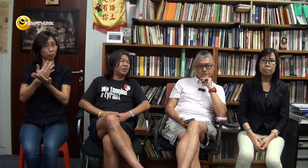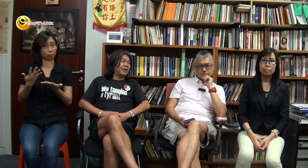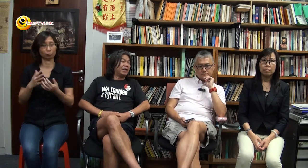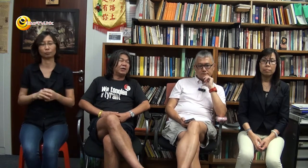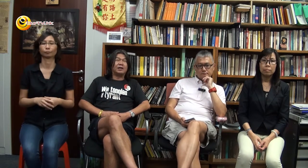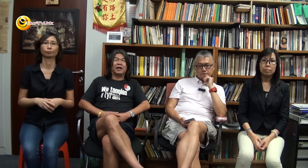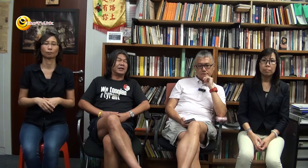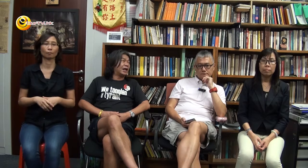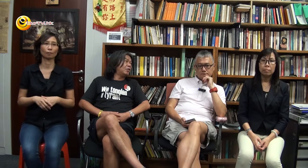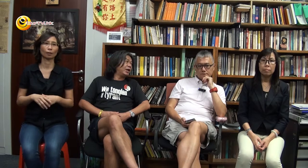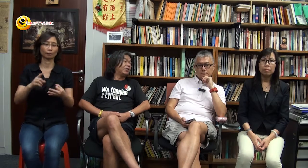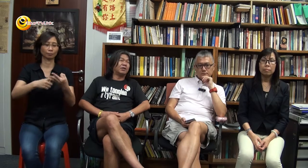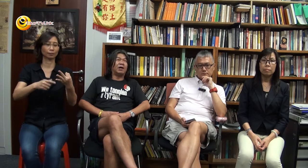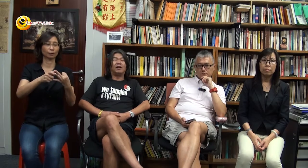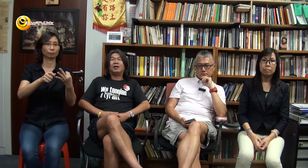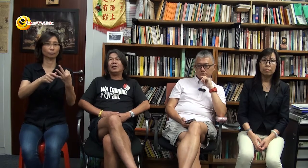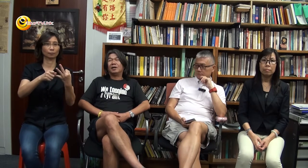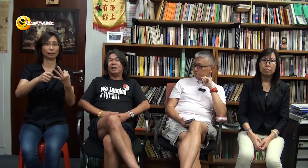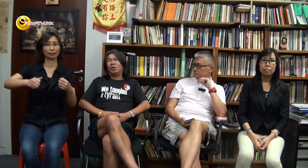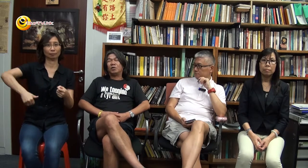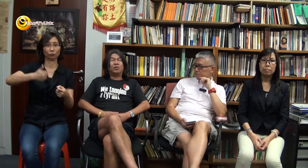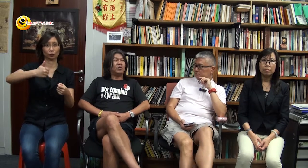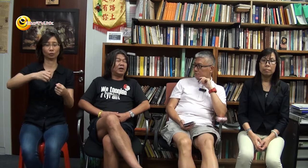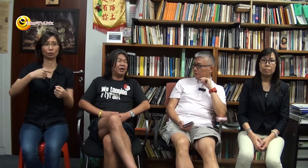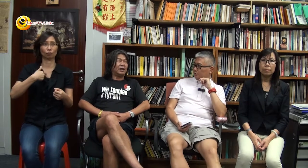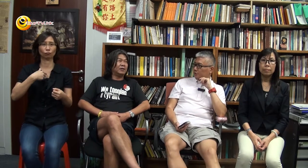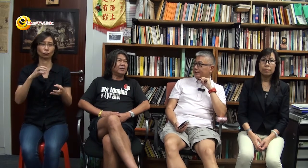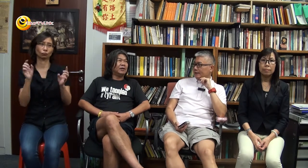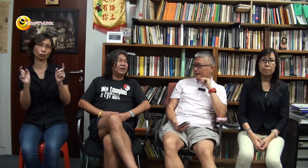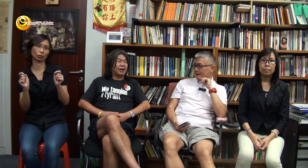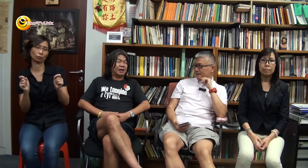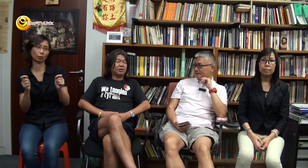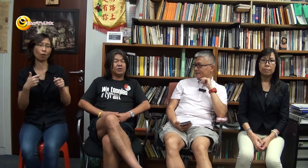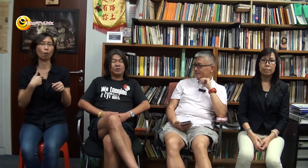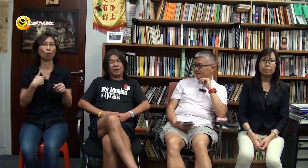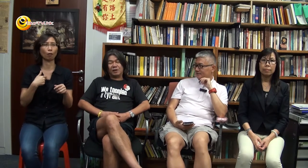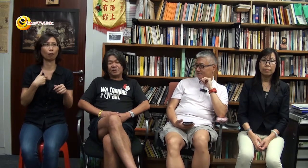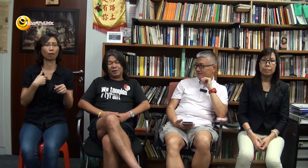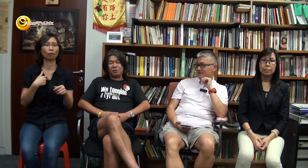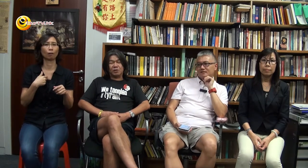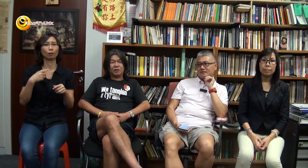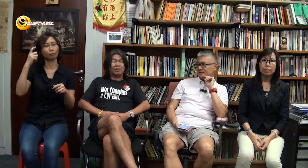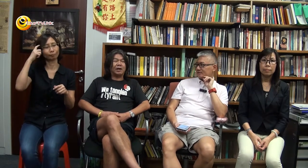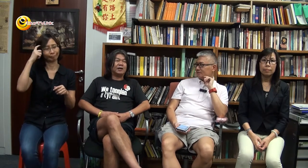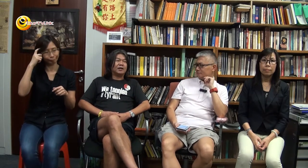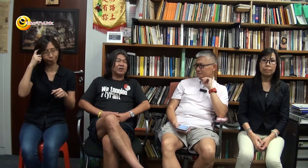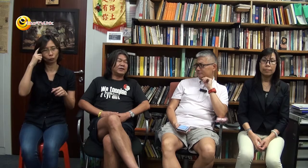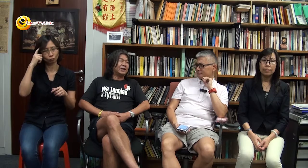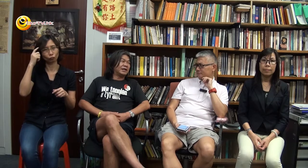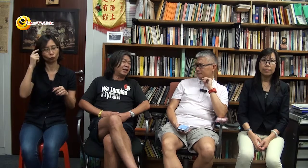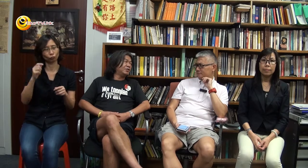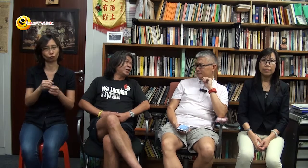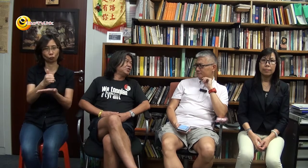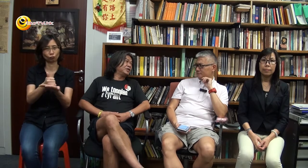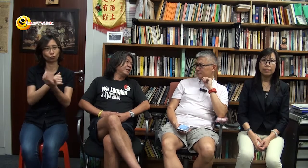兩個都有咁嘅理由，因為曾德成更加冇理由，佢就話哦，我都 好想退休啦， 我都好想退休啦，除非